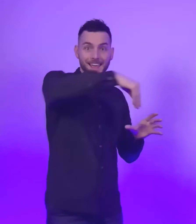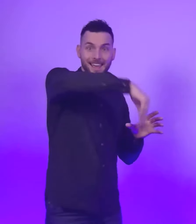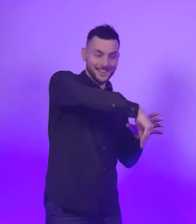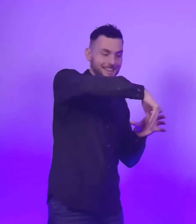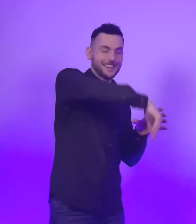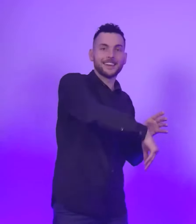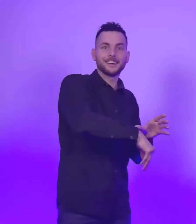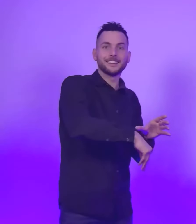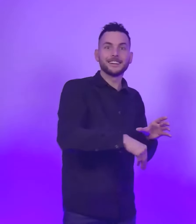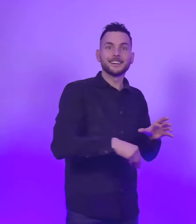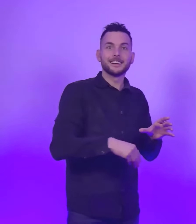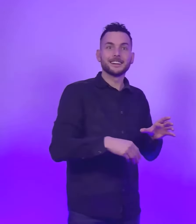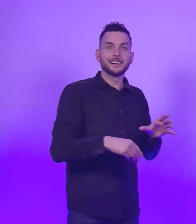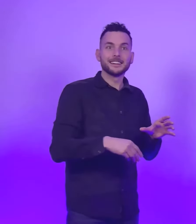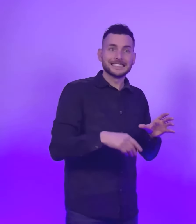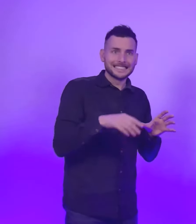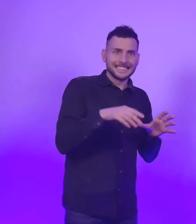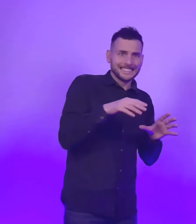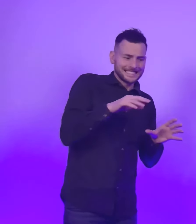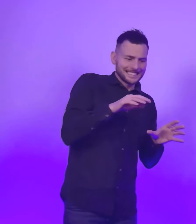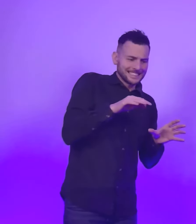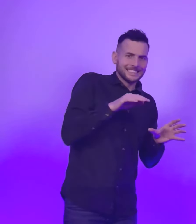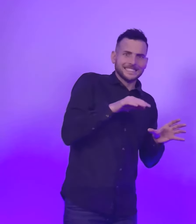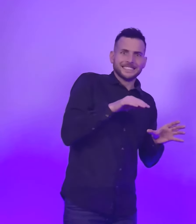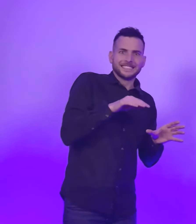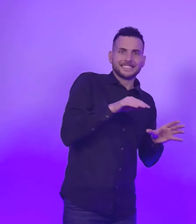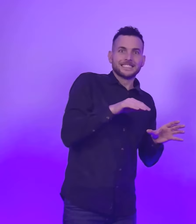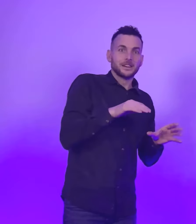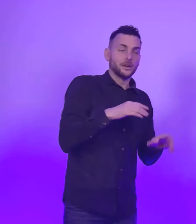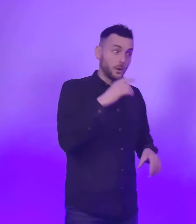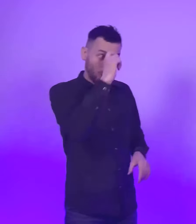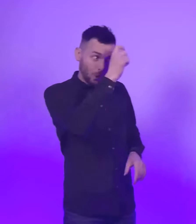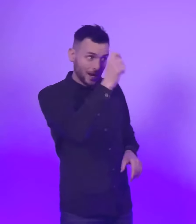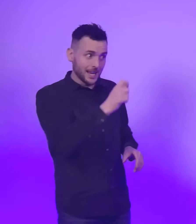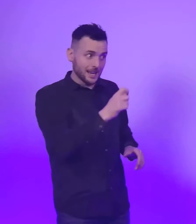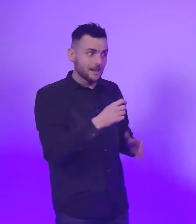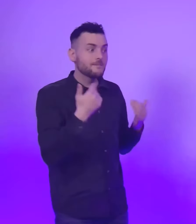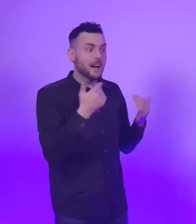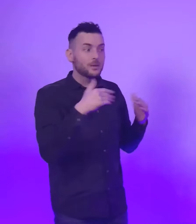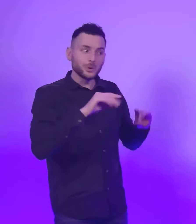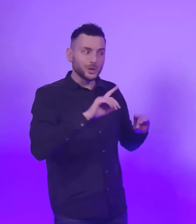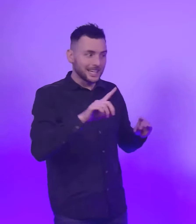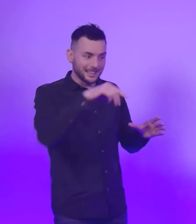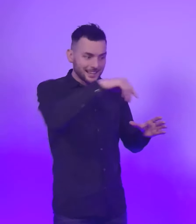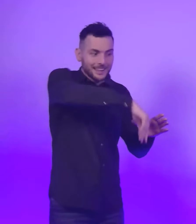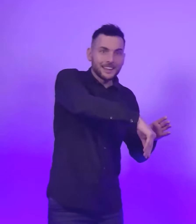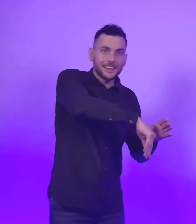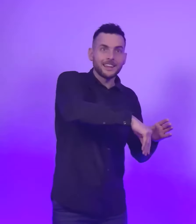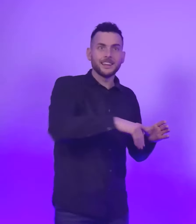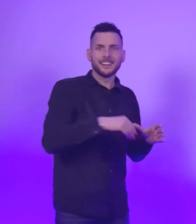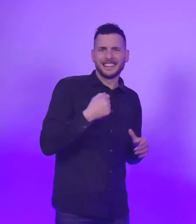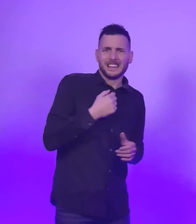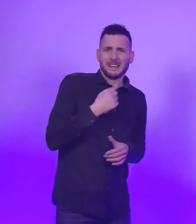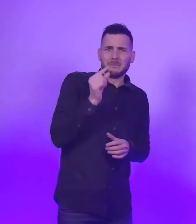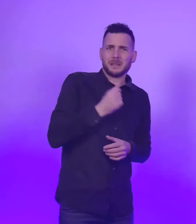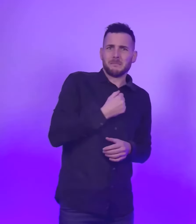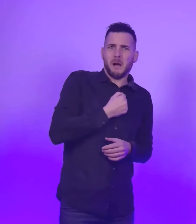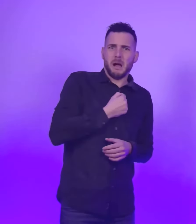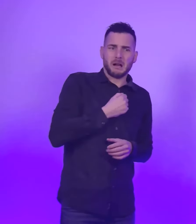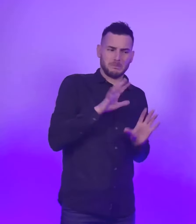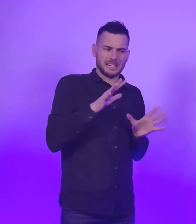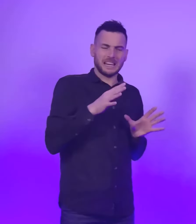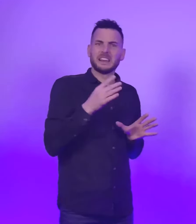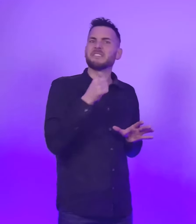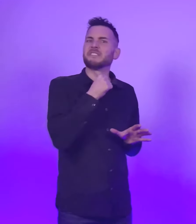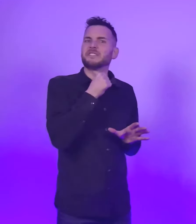Ja, gaan we met de hand erin! Olly, waarom doe je dit nou niet? Nou, ik ben een beetje bang dat er vieze smurrie